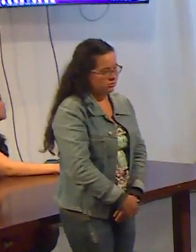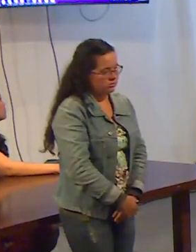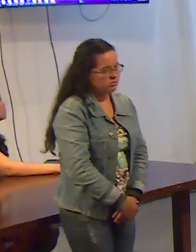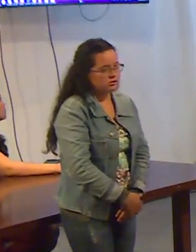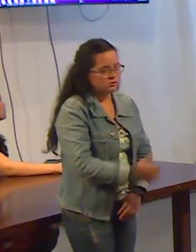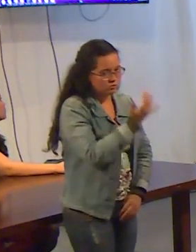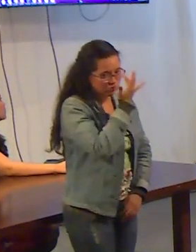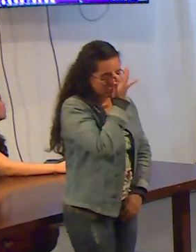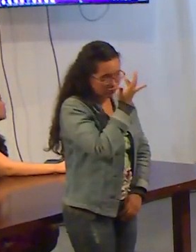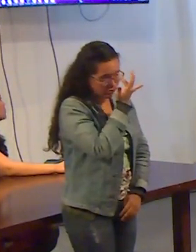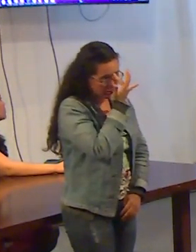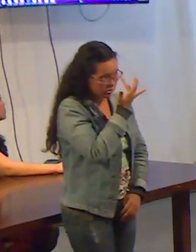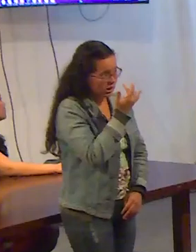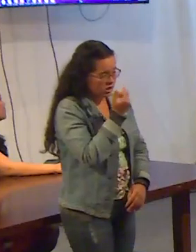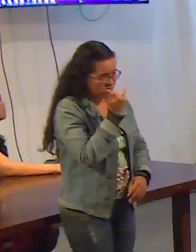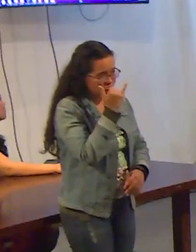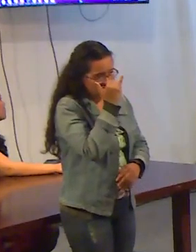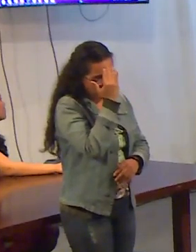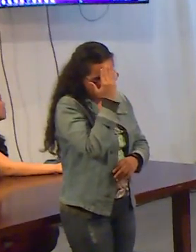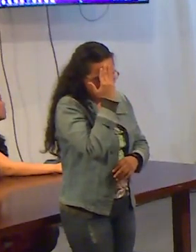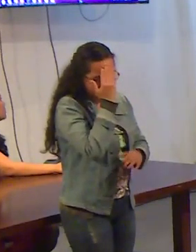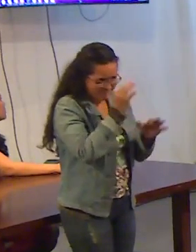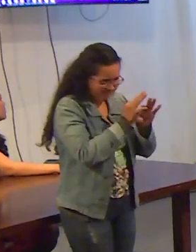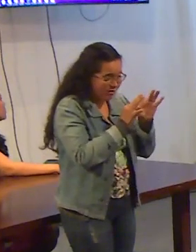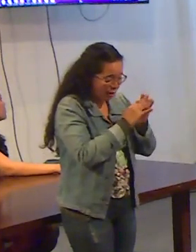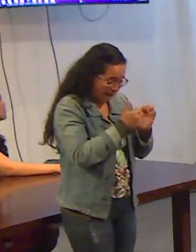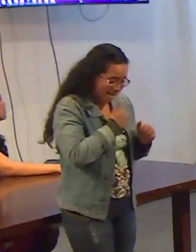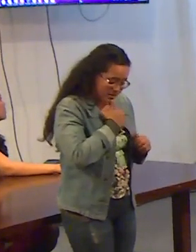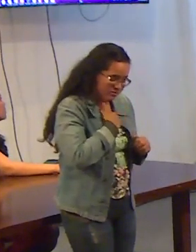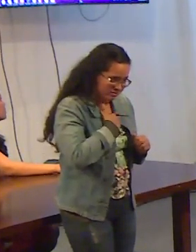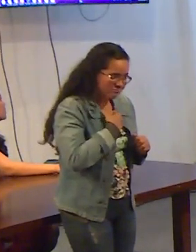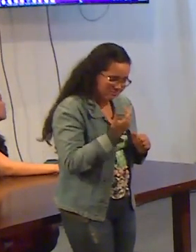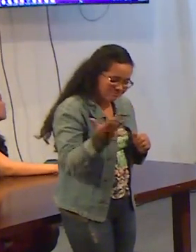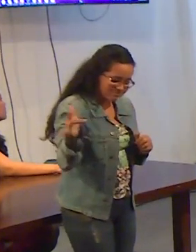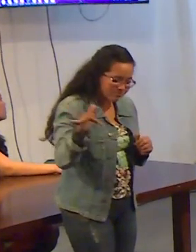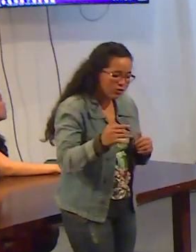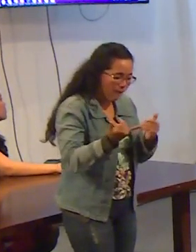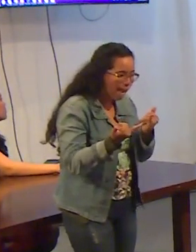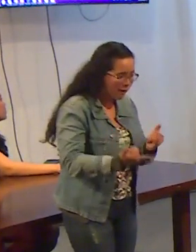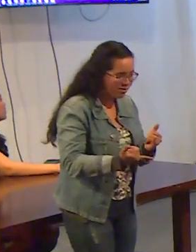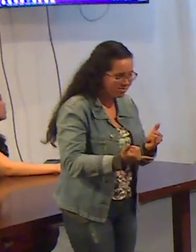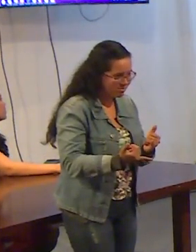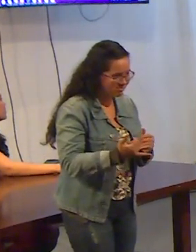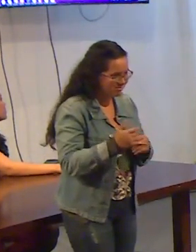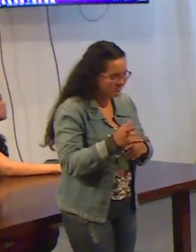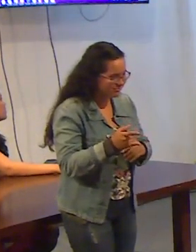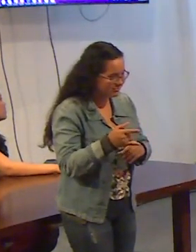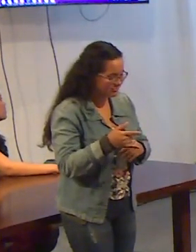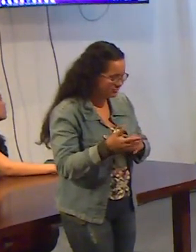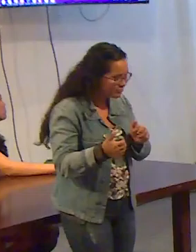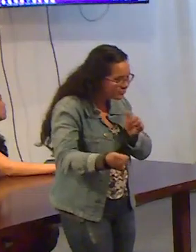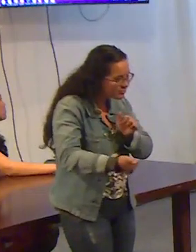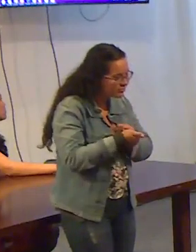porque ya sabe lo importante que era para mí que también estuviera hoy acá,